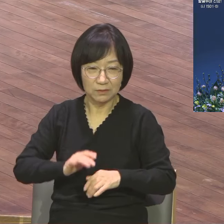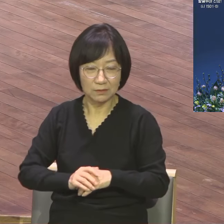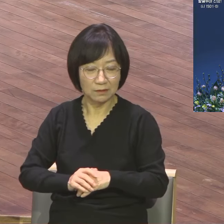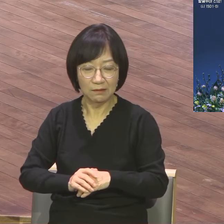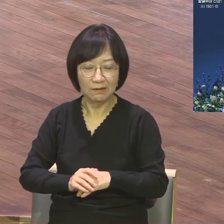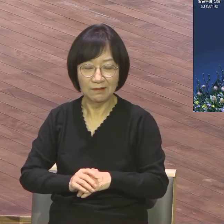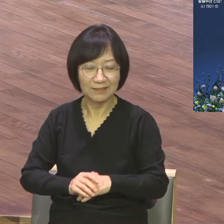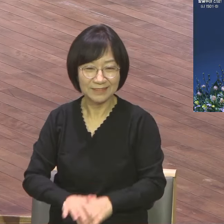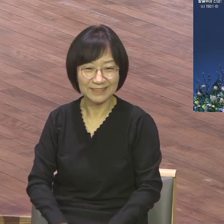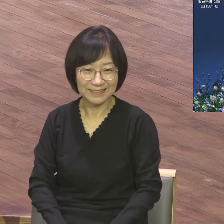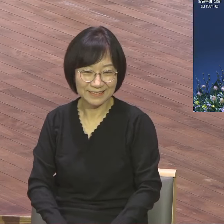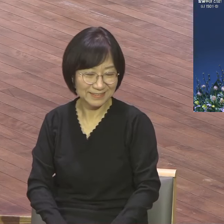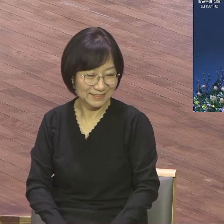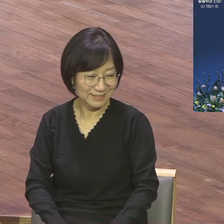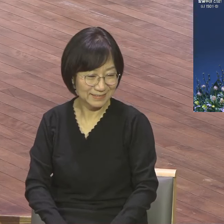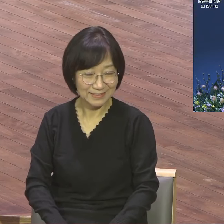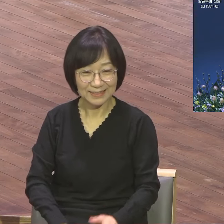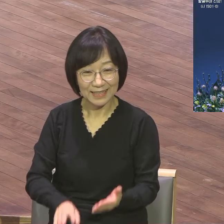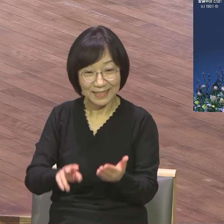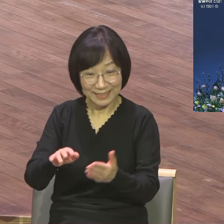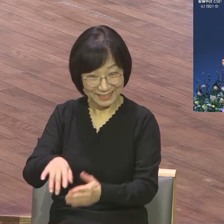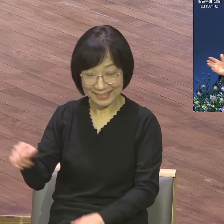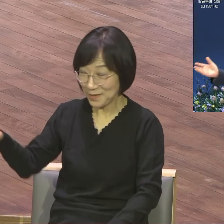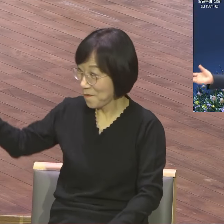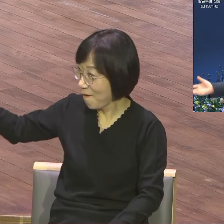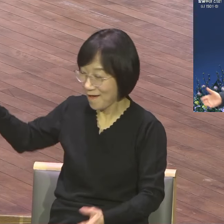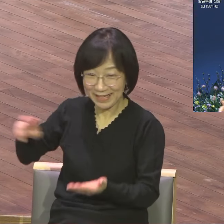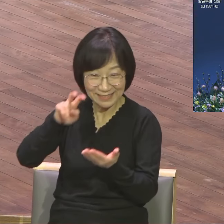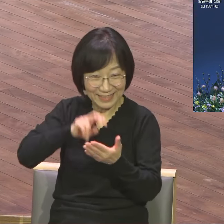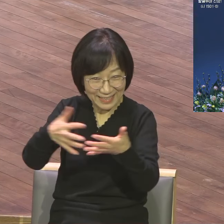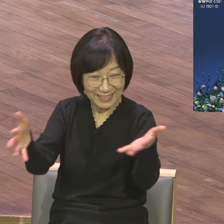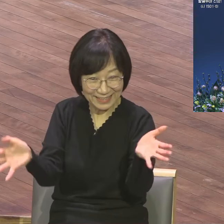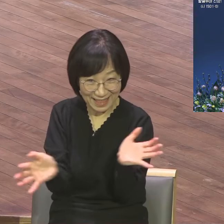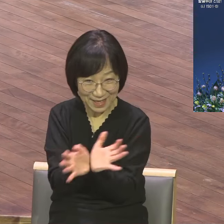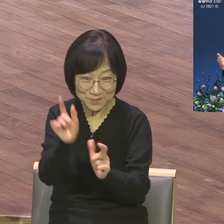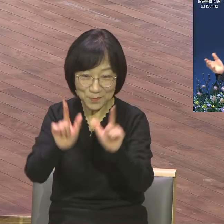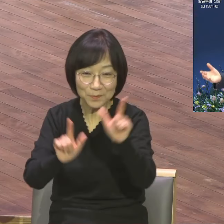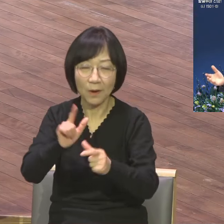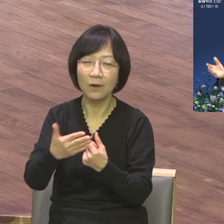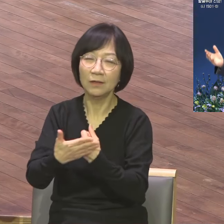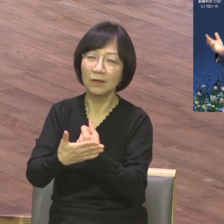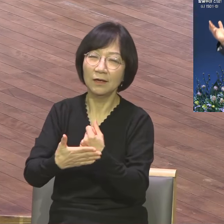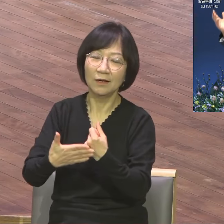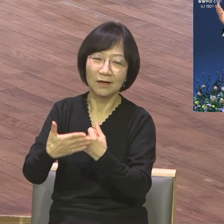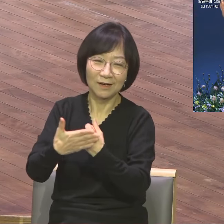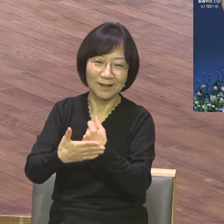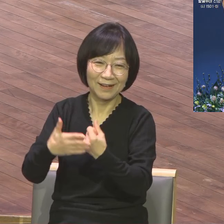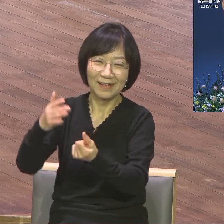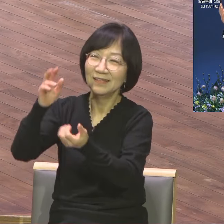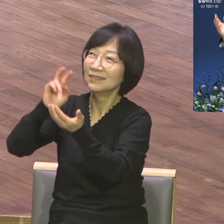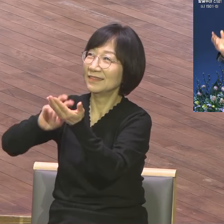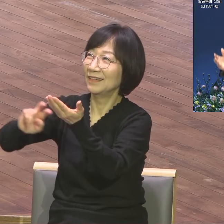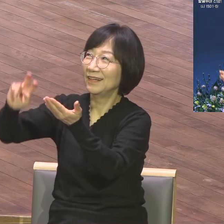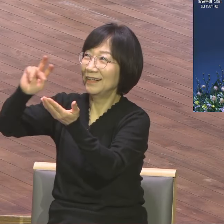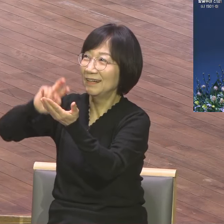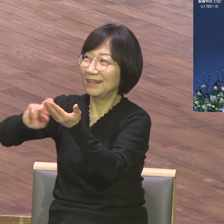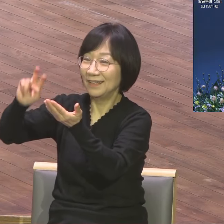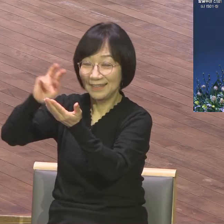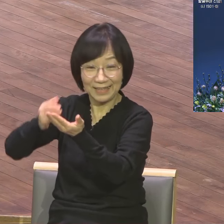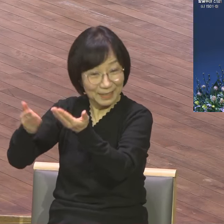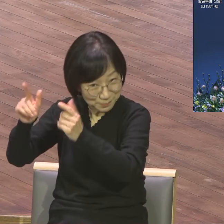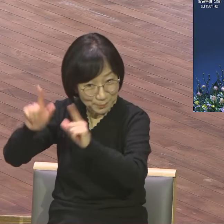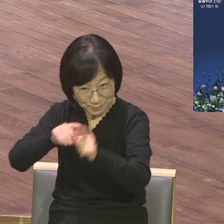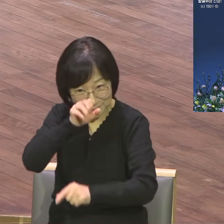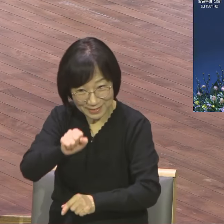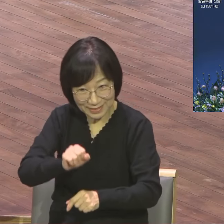돼요. 찬양은 우리 찬양대처럼 은혜롭게, 은혜롭게, 은혜롭게 하나님이 하나님 올려드리는 찬양.